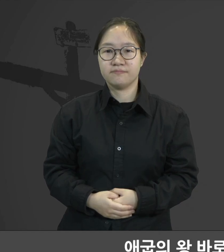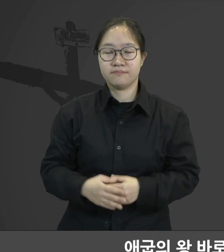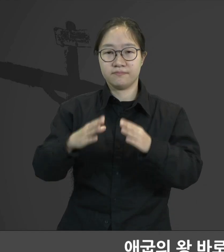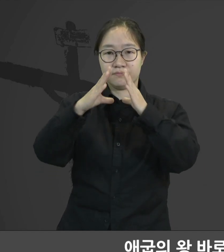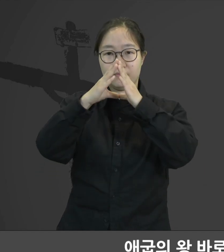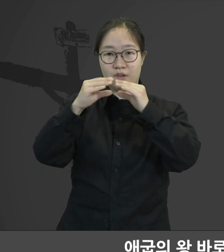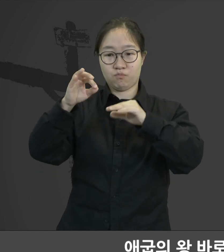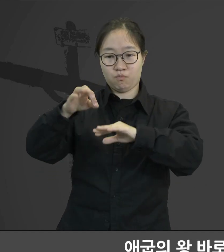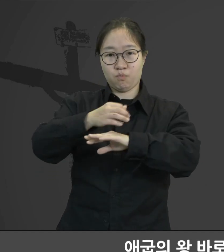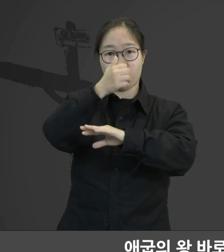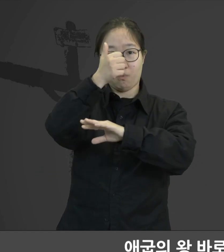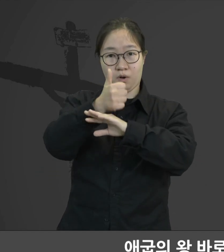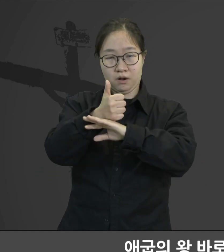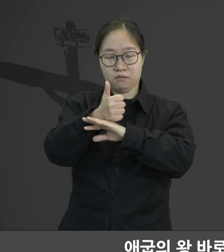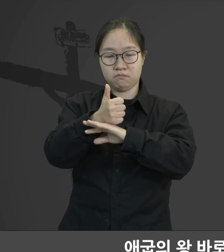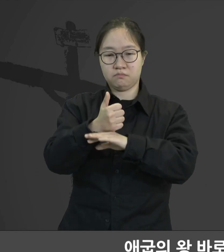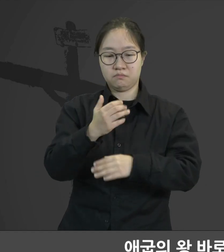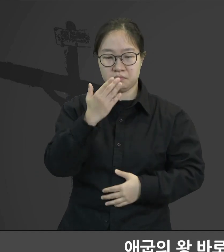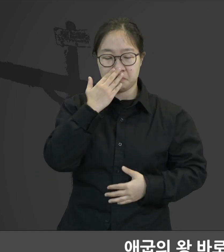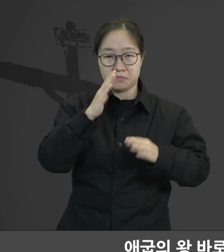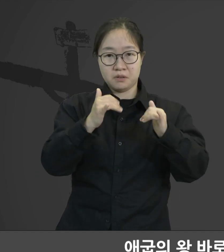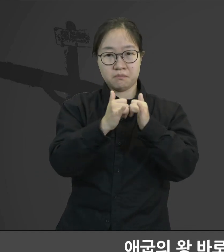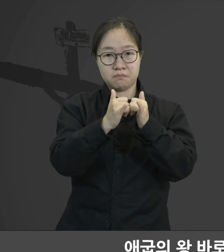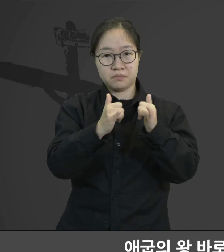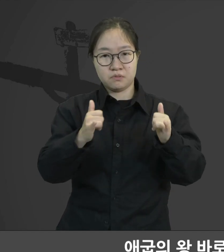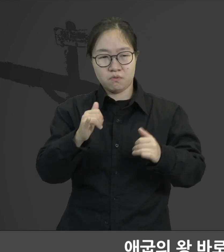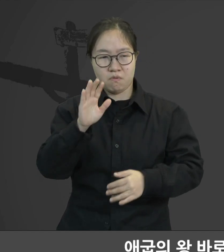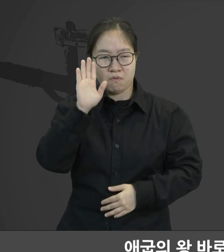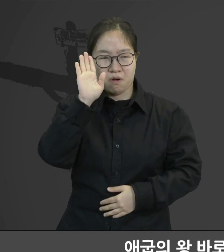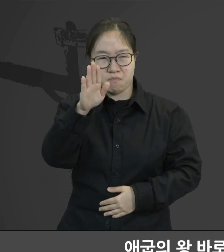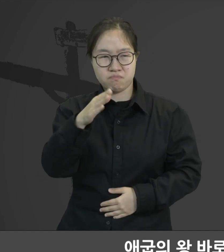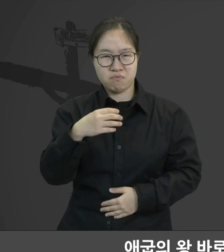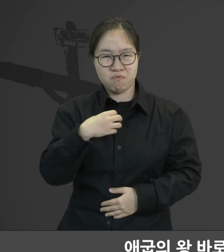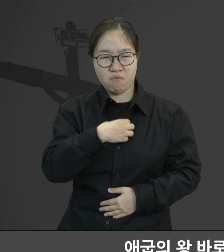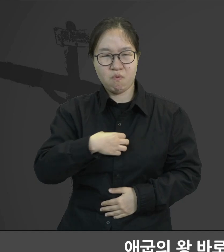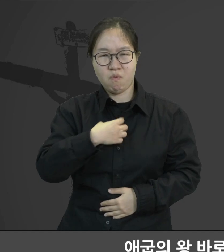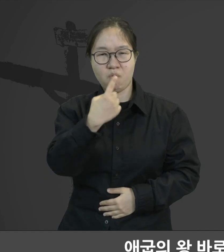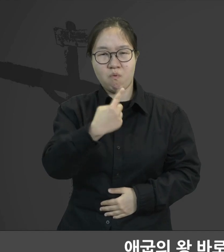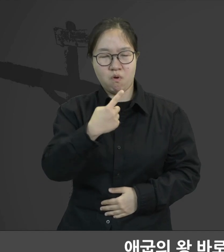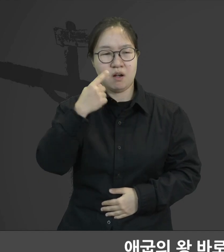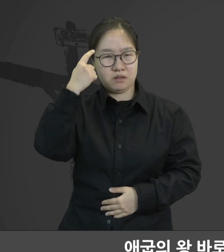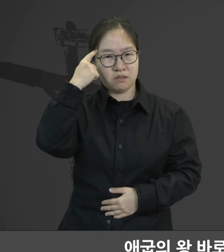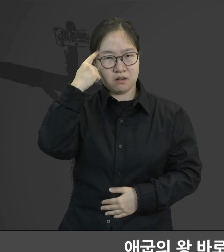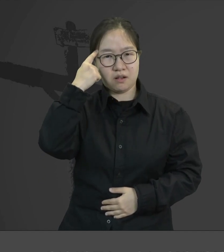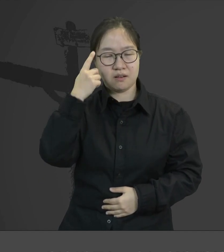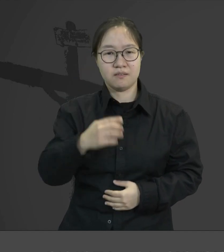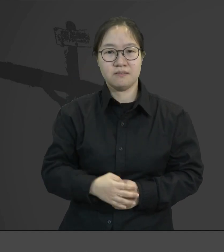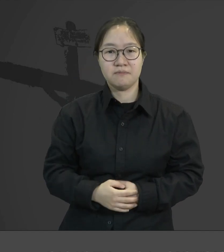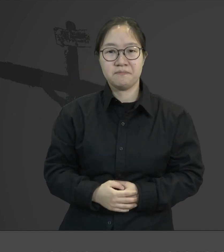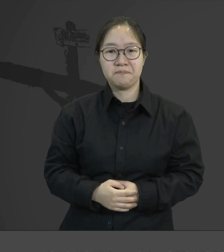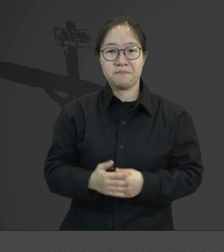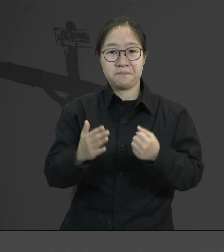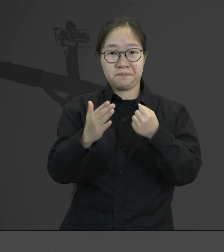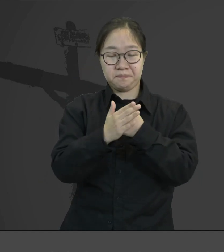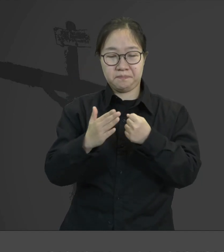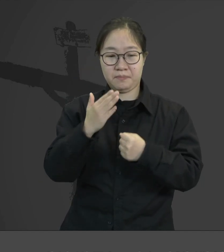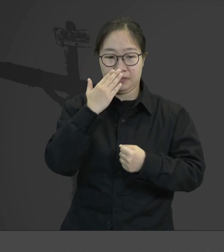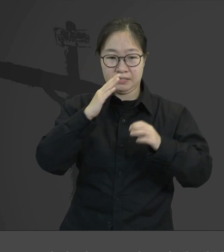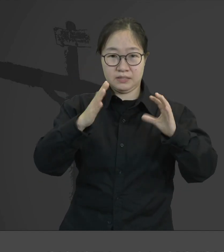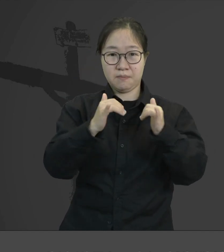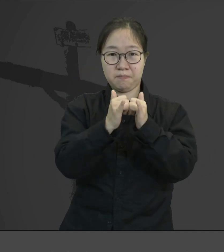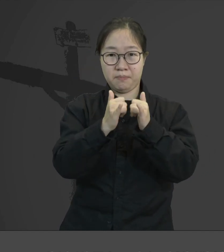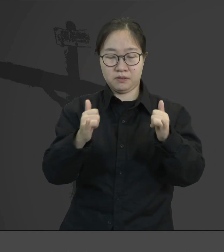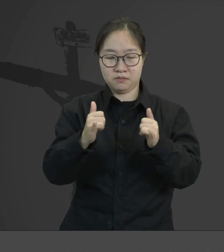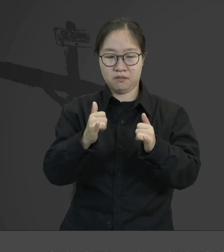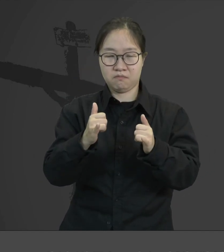왕 바로는 이스라엘 민족이 언젠가는 큰 위협이 될 것이라고 생각했습니다. 그래서 바로는 이스라엘